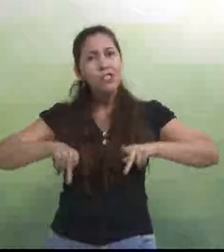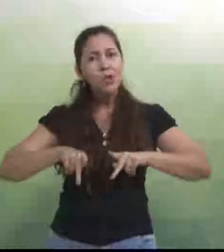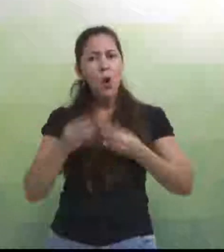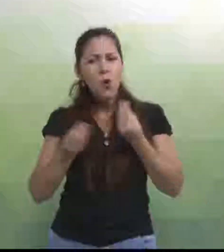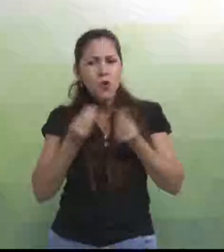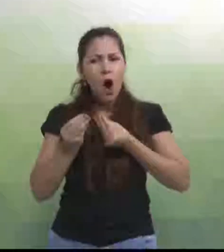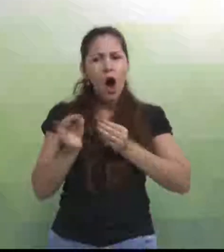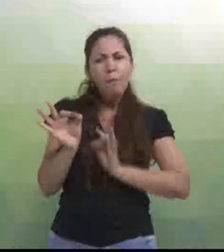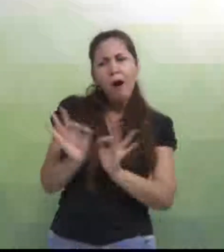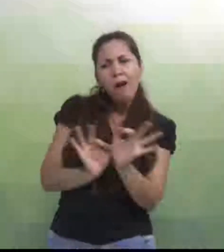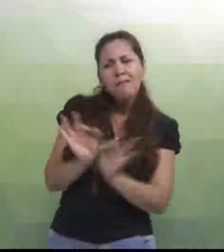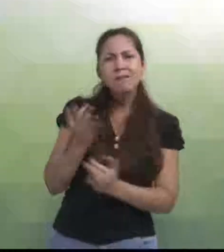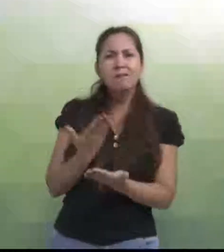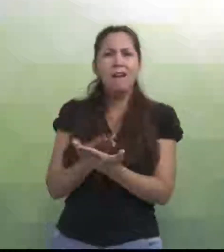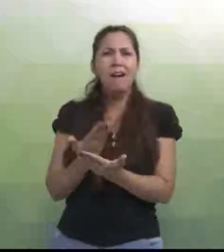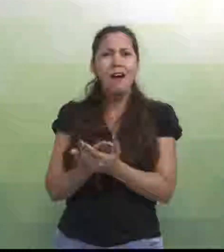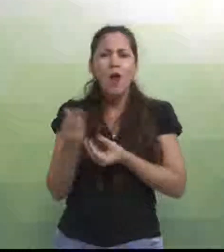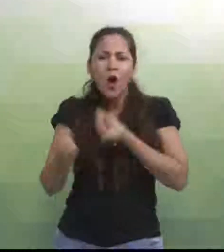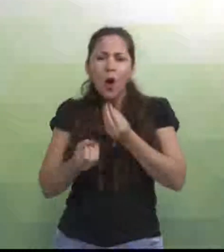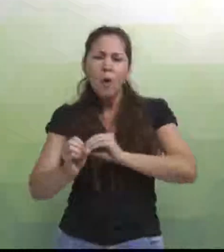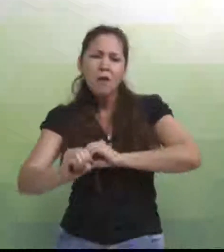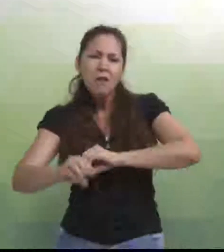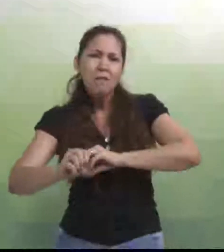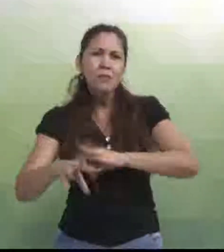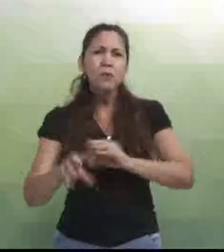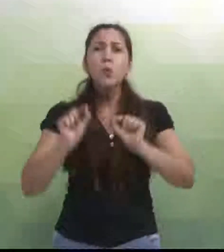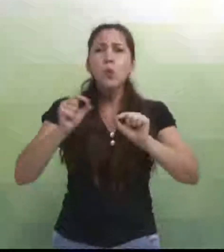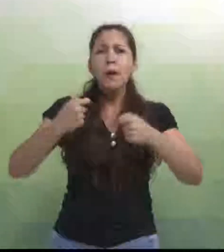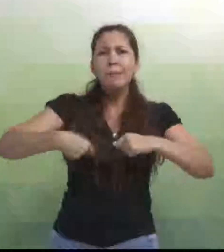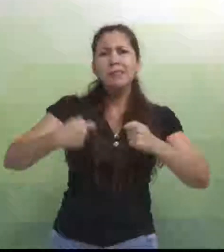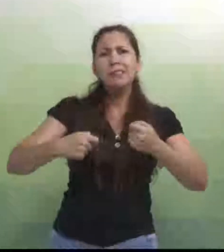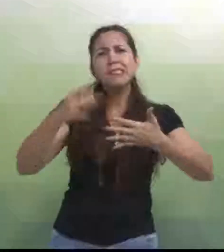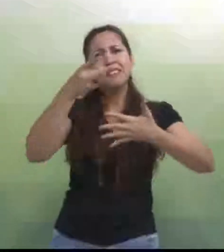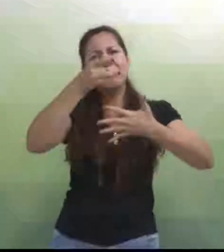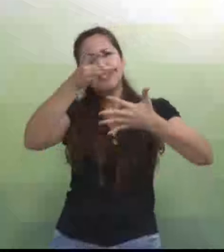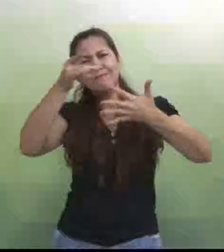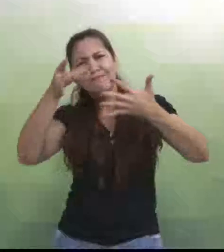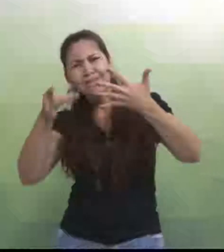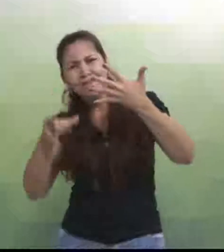o seu processo de ensino, as especificidades da língua.